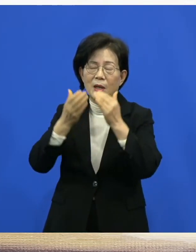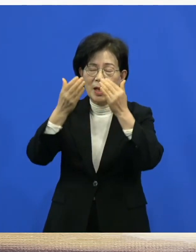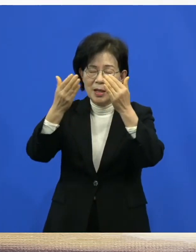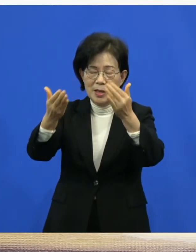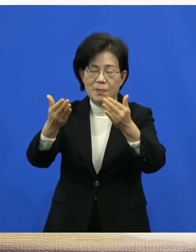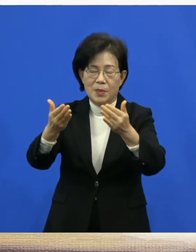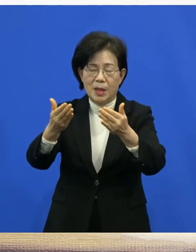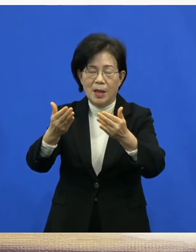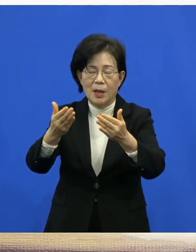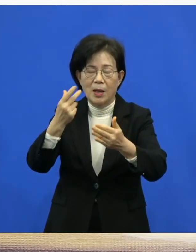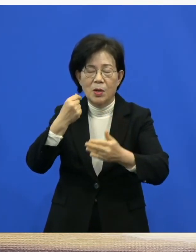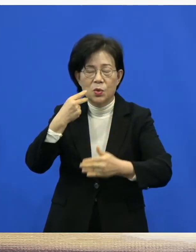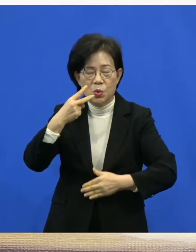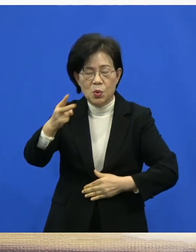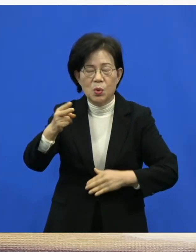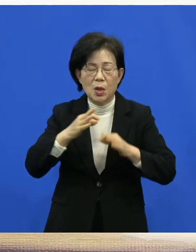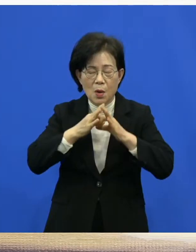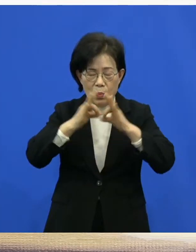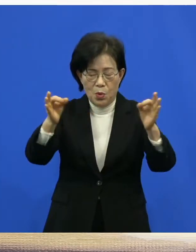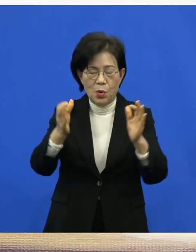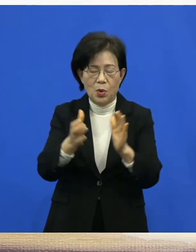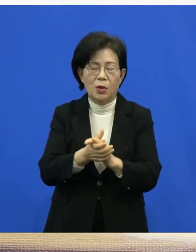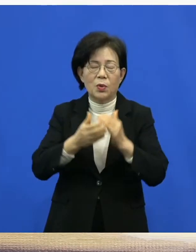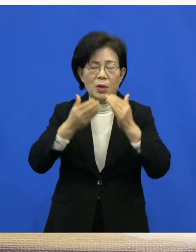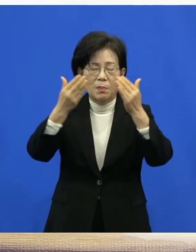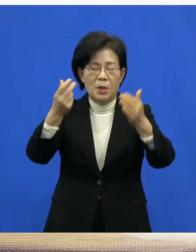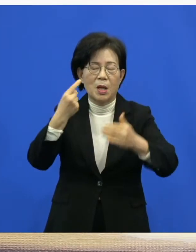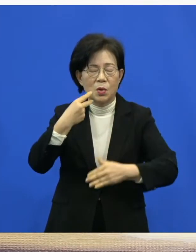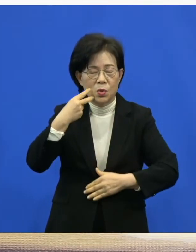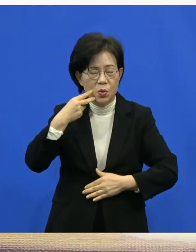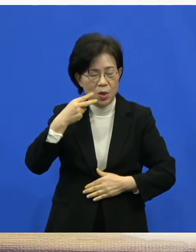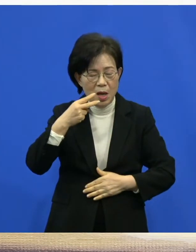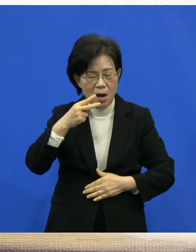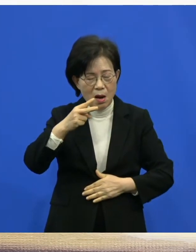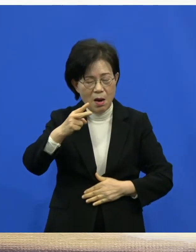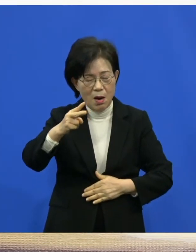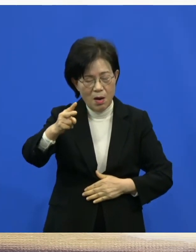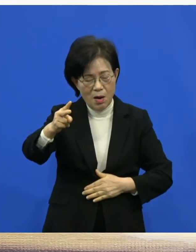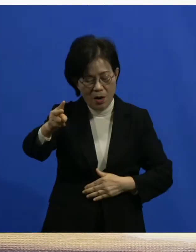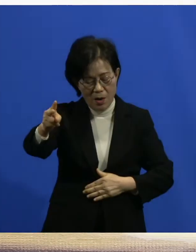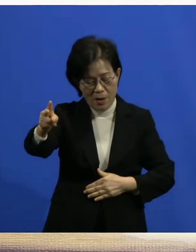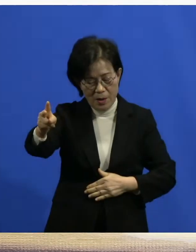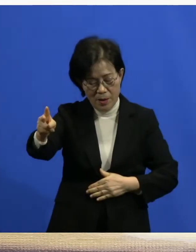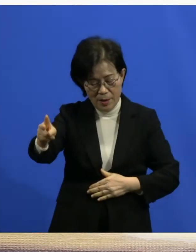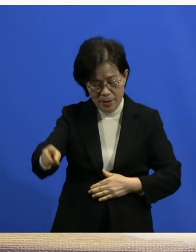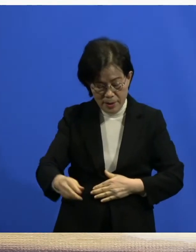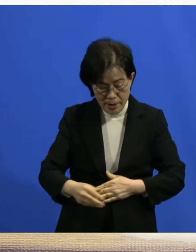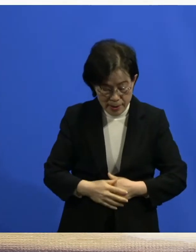하겠습니다. 주여 한번 부르고 기도합니다. 주여